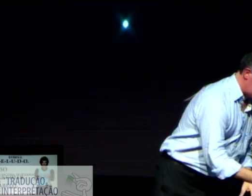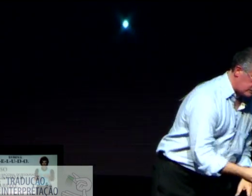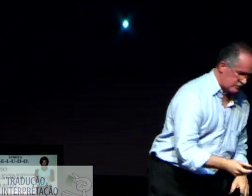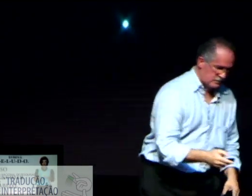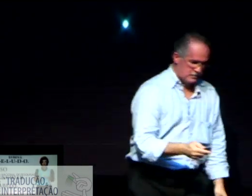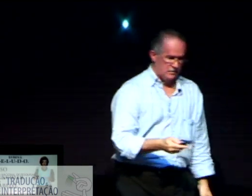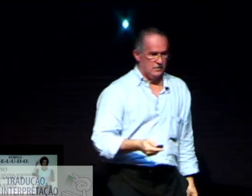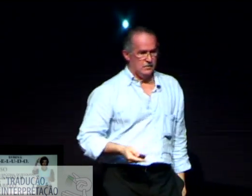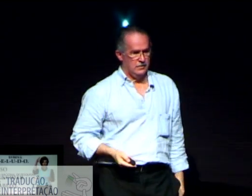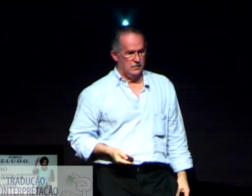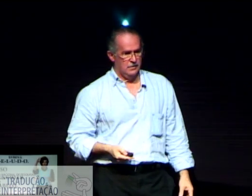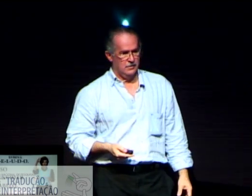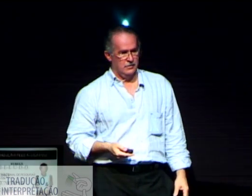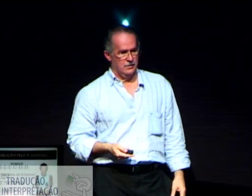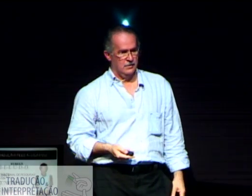comparar.